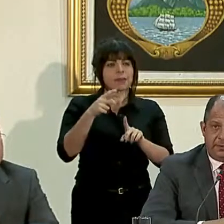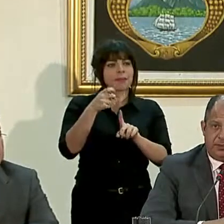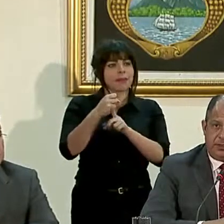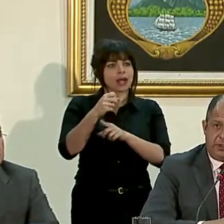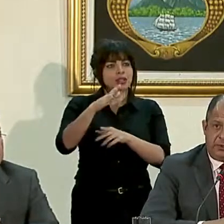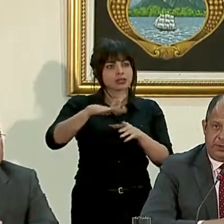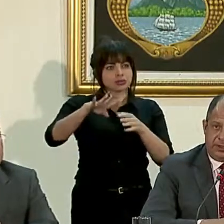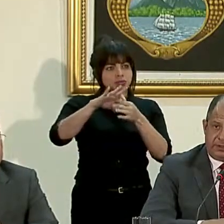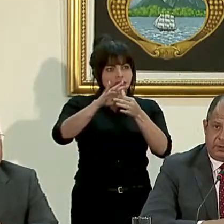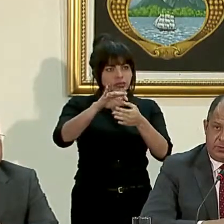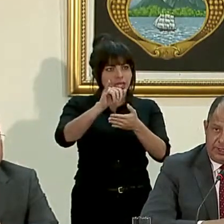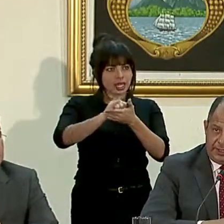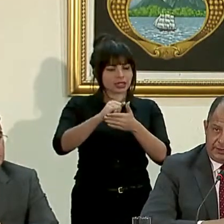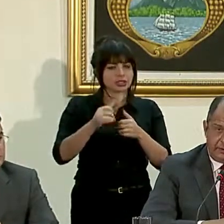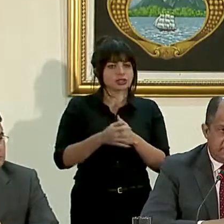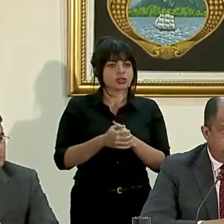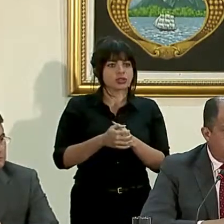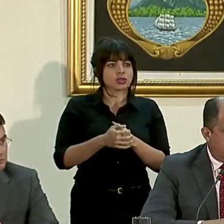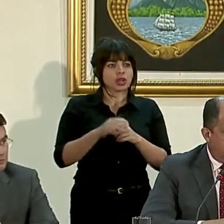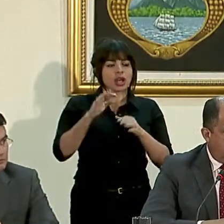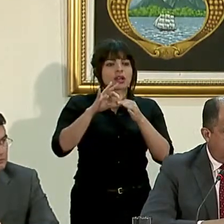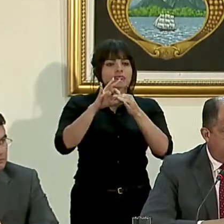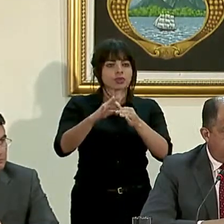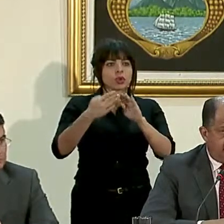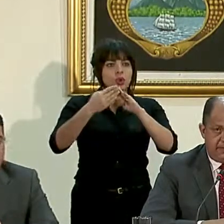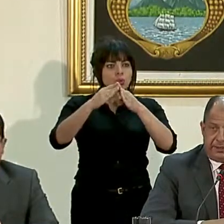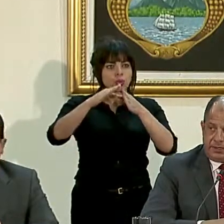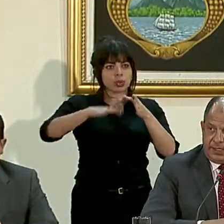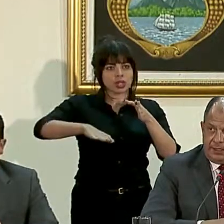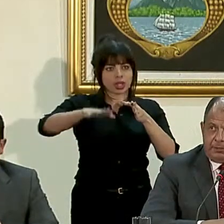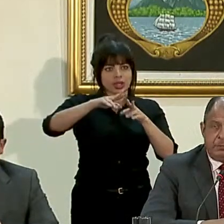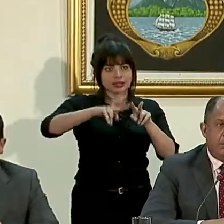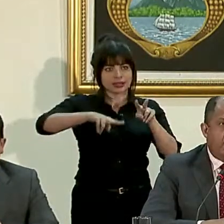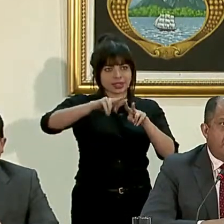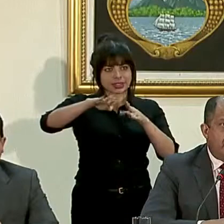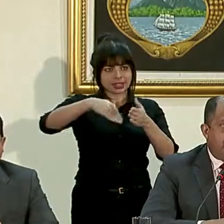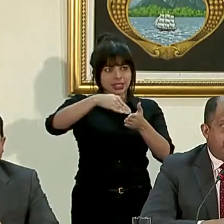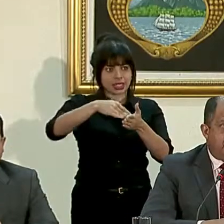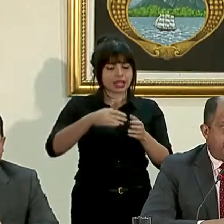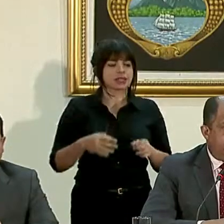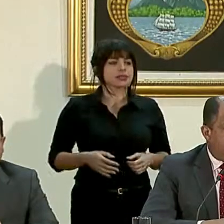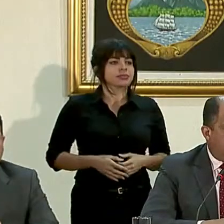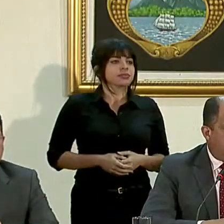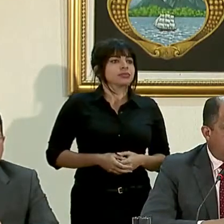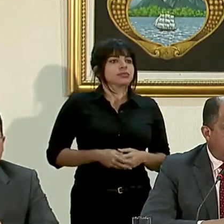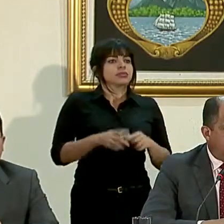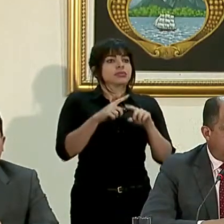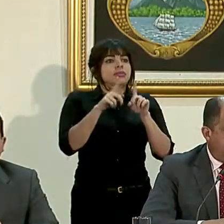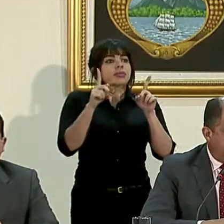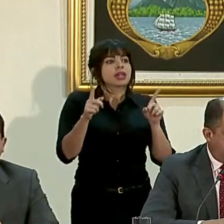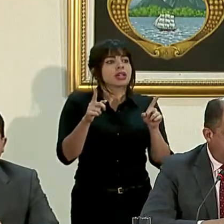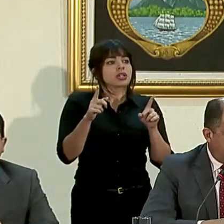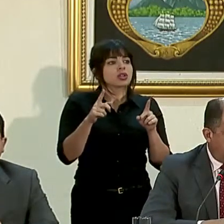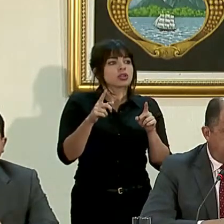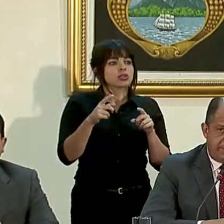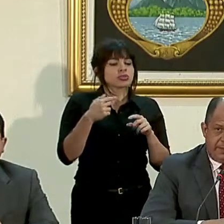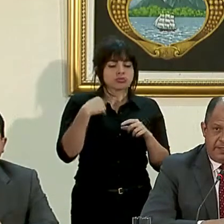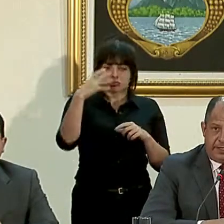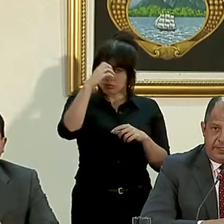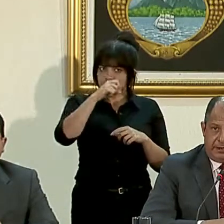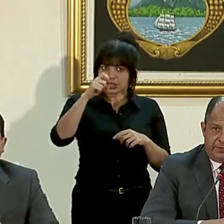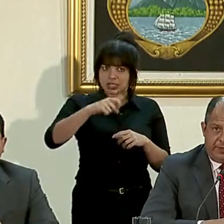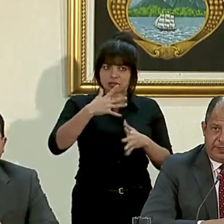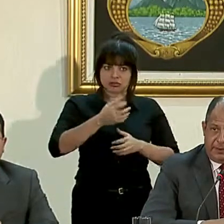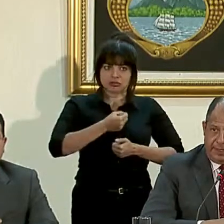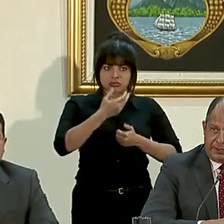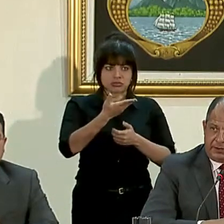en ese mismo sentido en diversas comunidades del Valle Central. Sin embargo, consideré necesario, así lo expresé